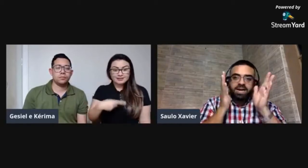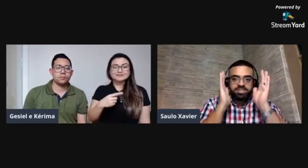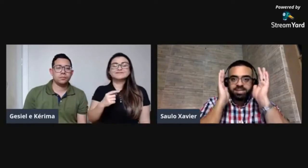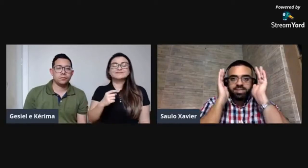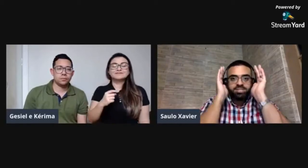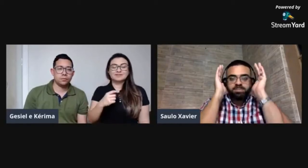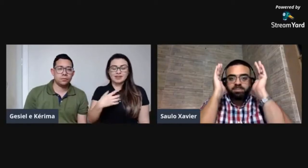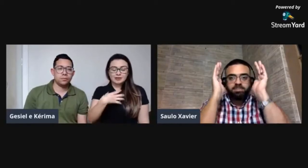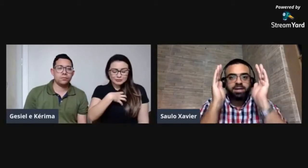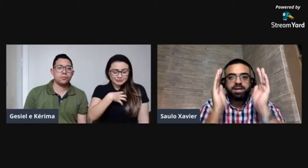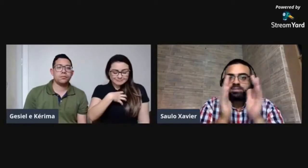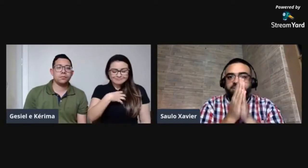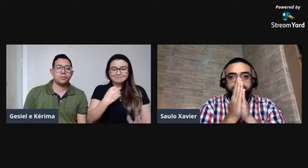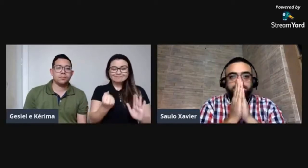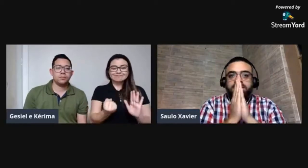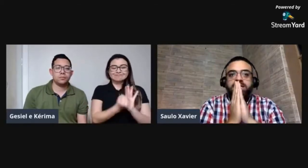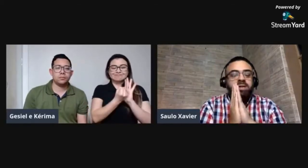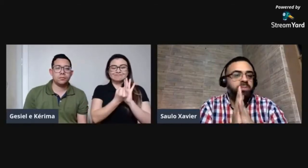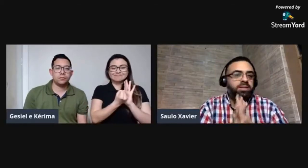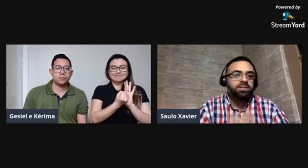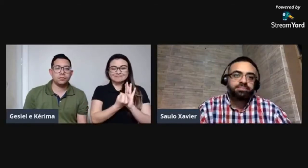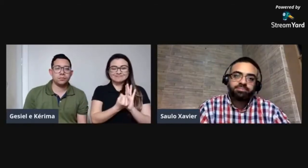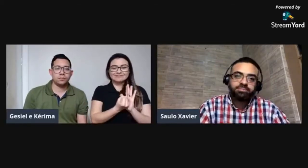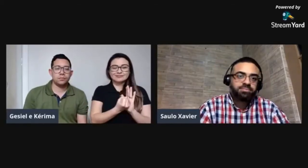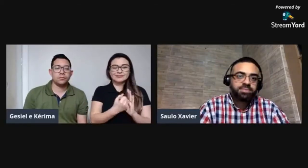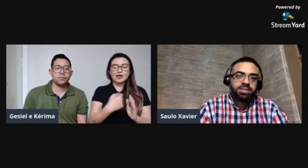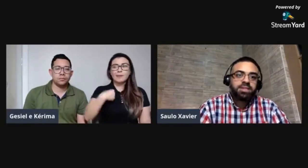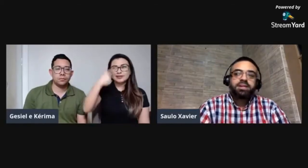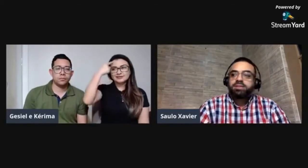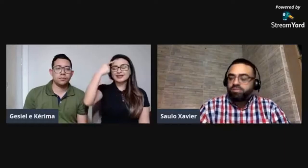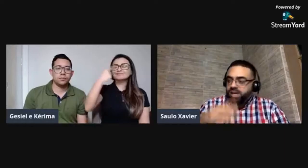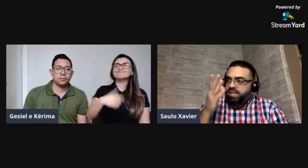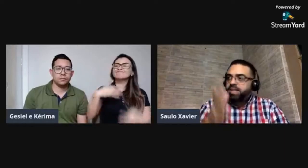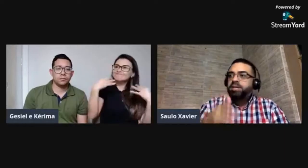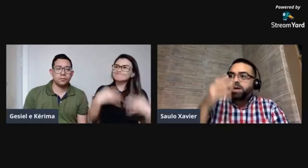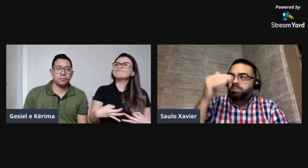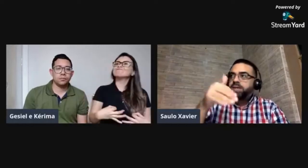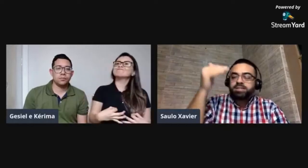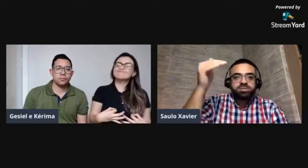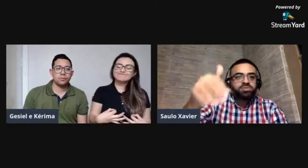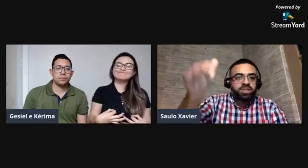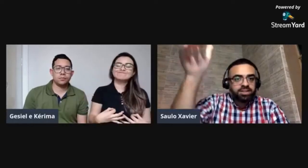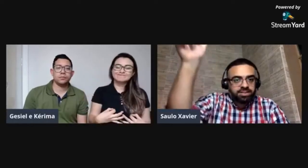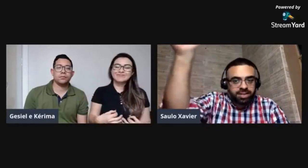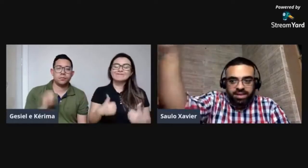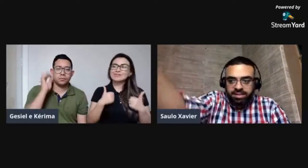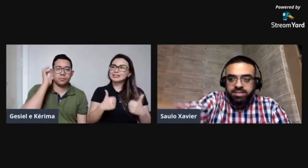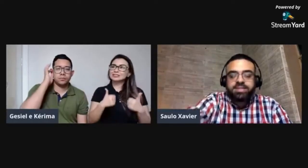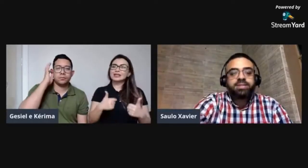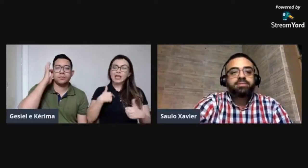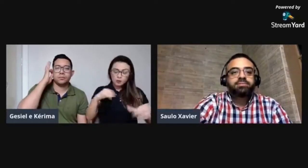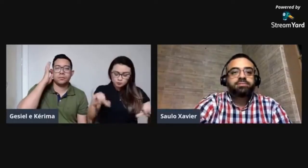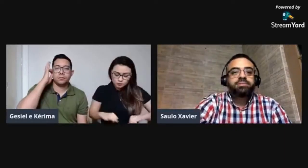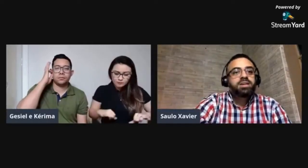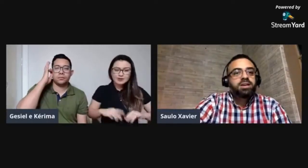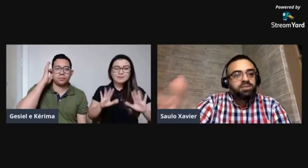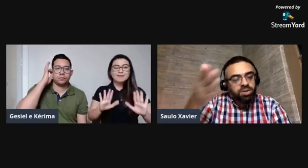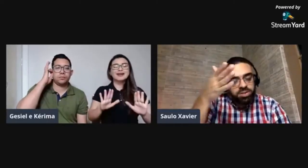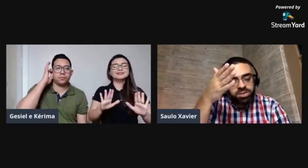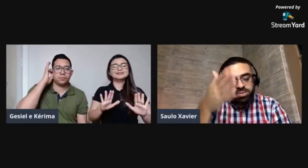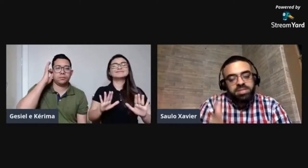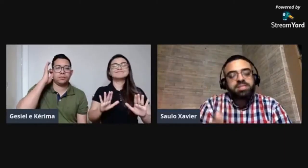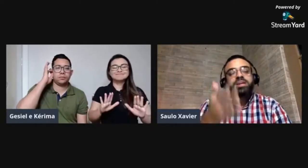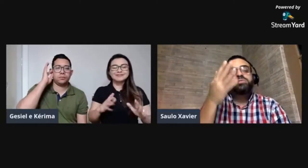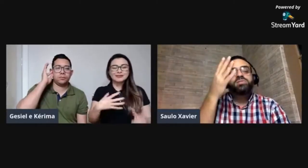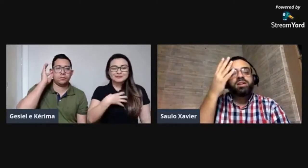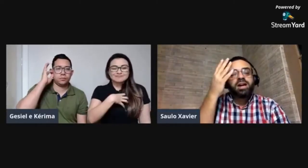foi marca, você acredita assim, mano, valeu a pena. Valeu a pena sofrer até aqui. Foi